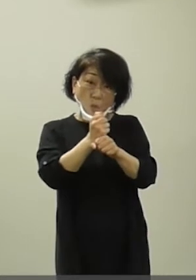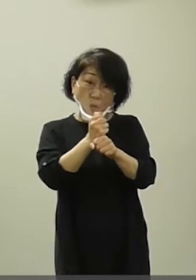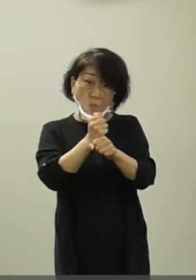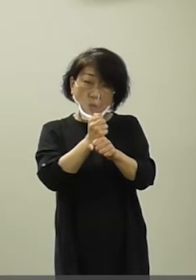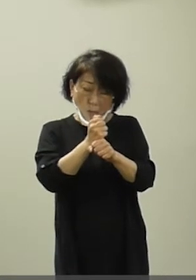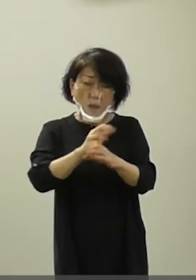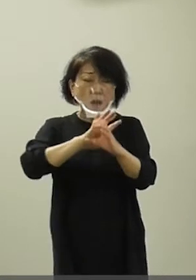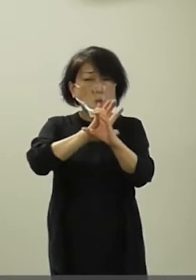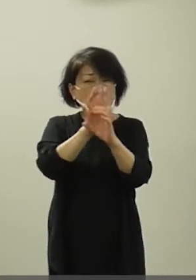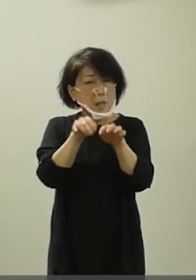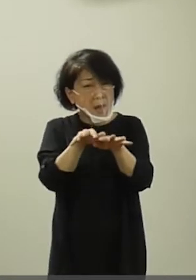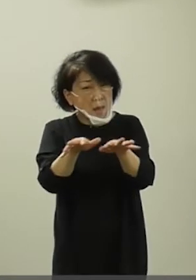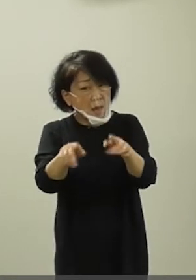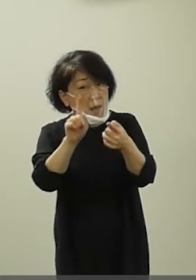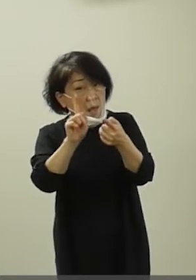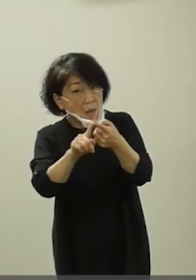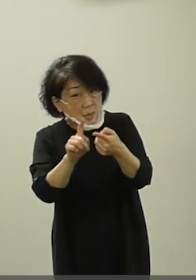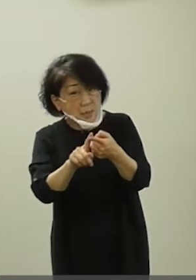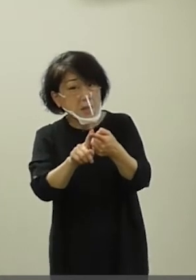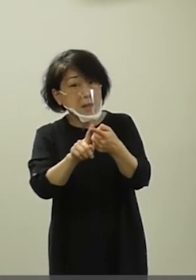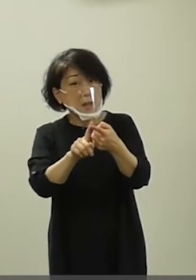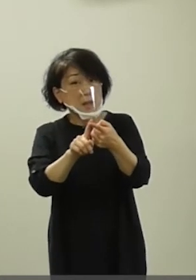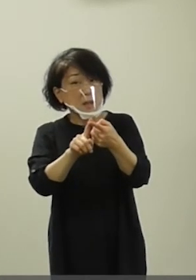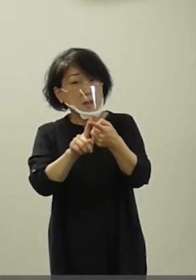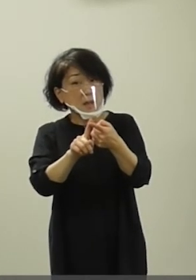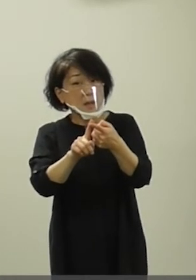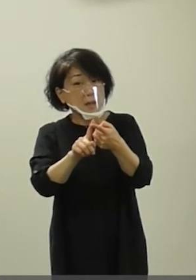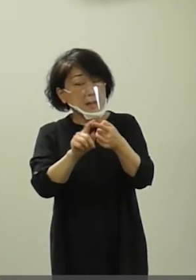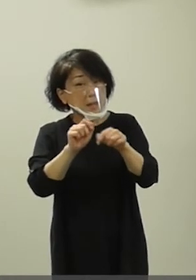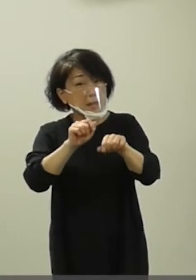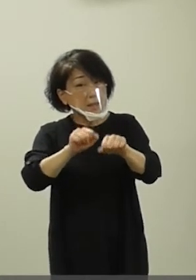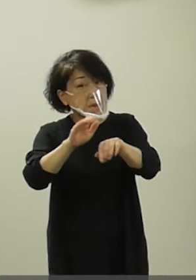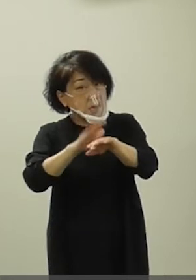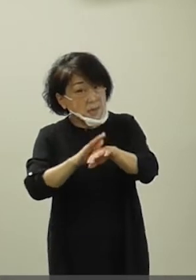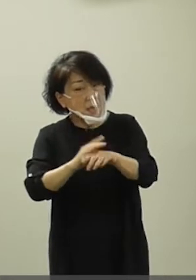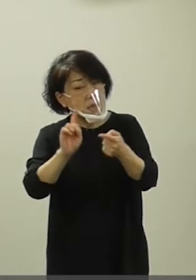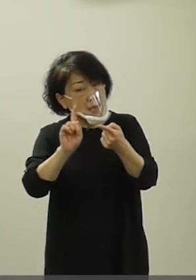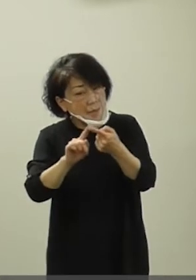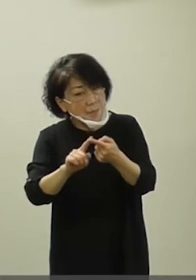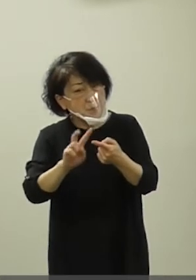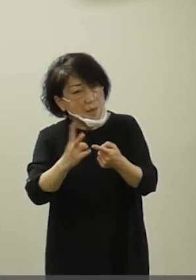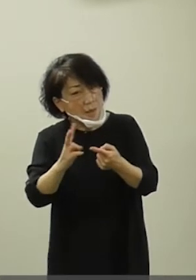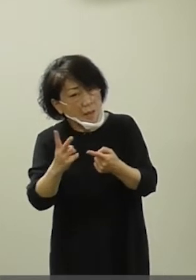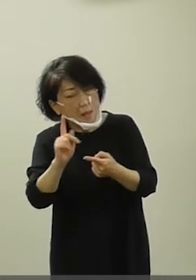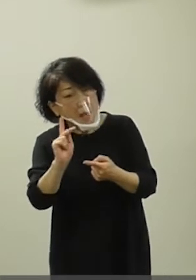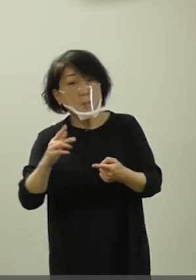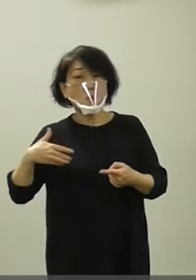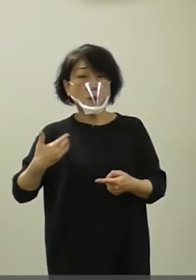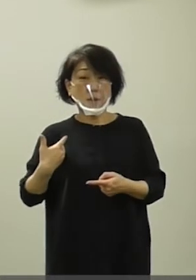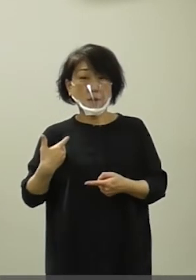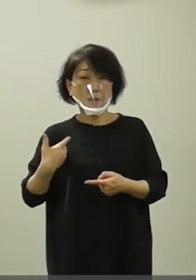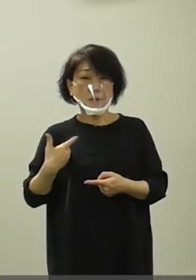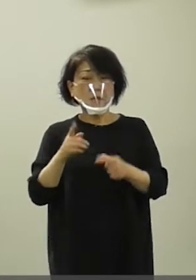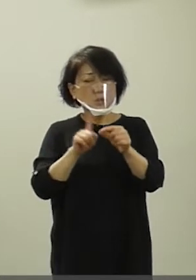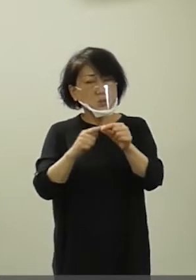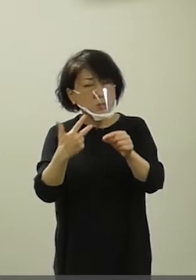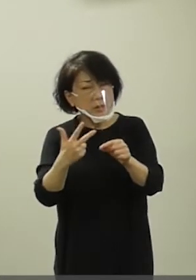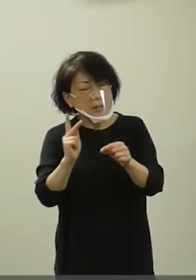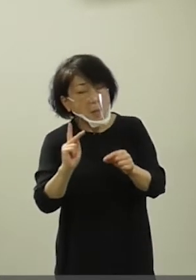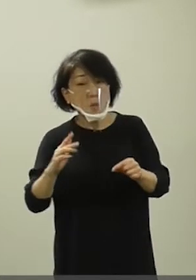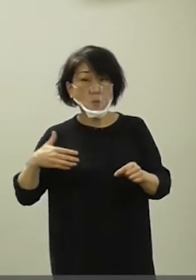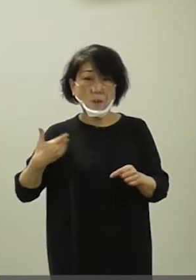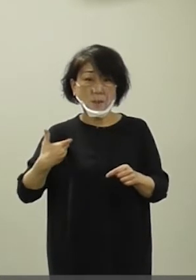の状況に応じてはそれぞれ弾力的な運用成果られませんので一時休止する場合もあるかもしれませんが